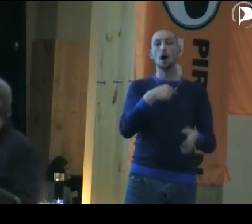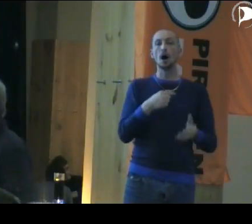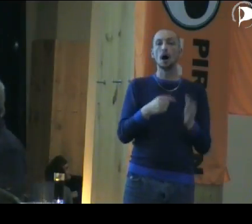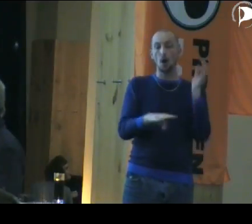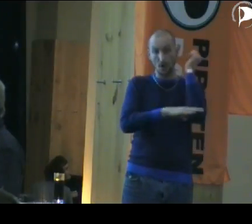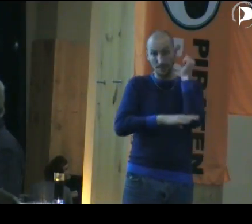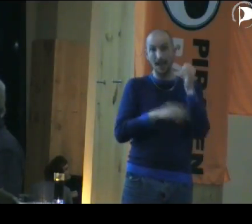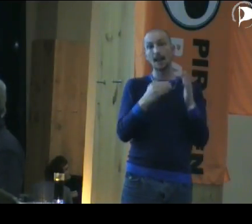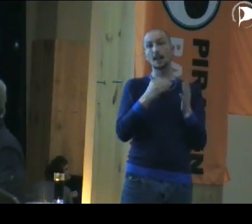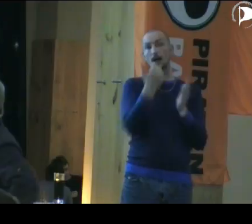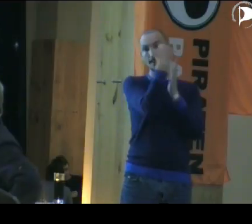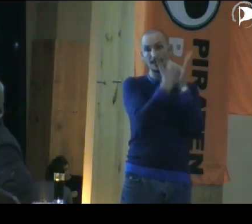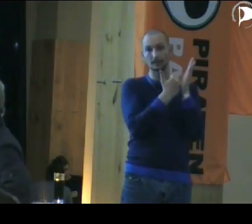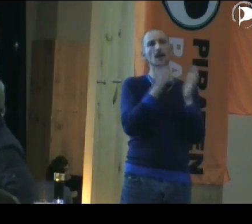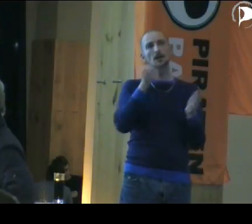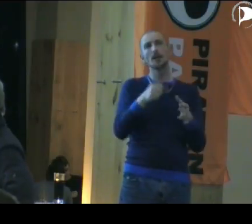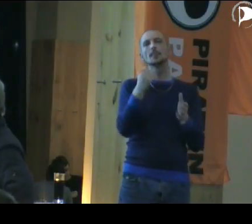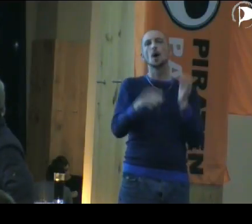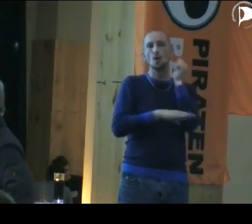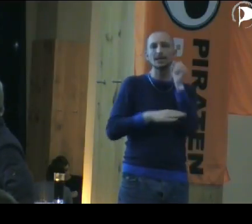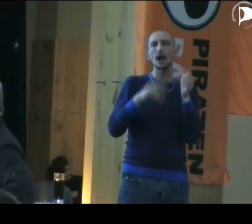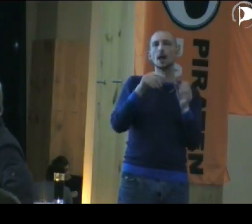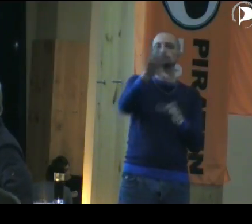haben sich auch noch ots aussuchen irgendwann